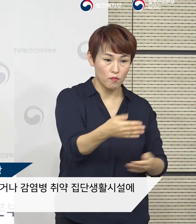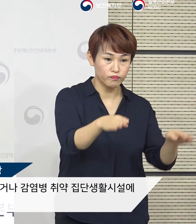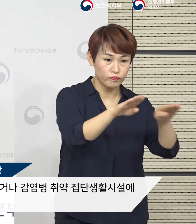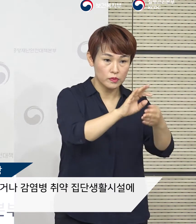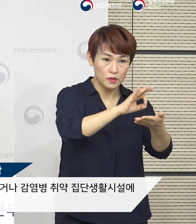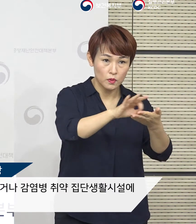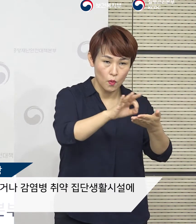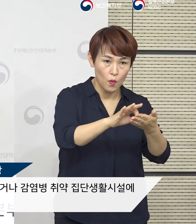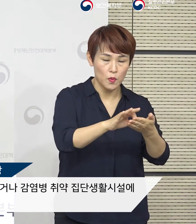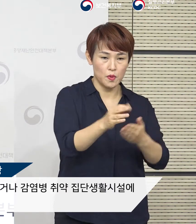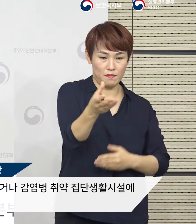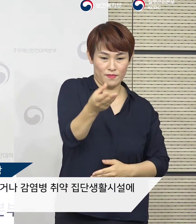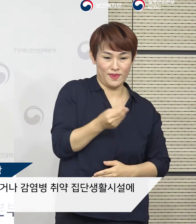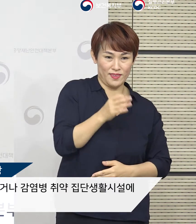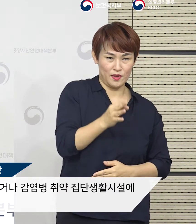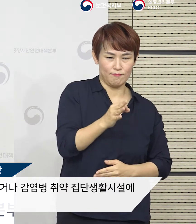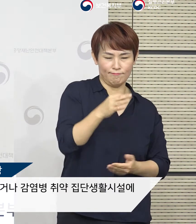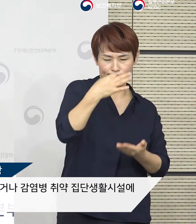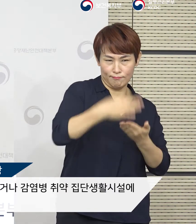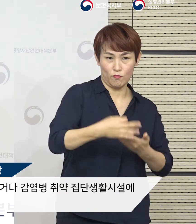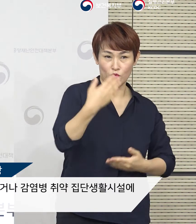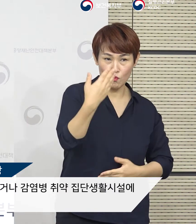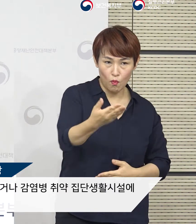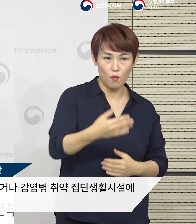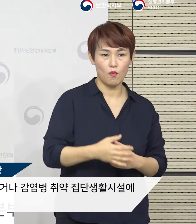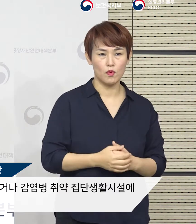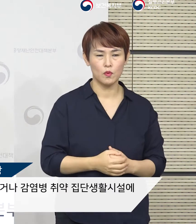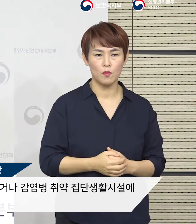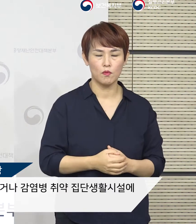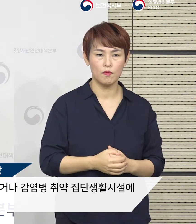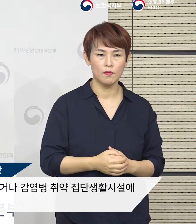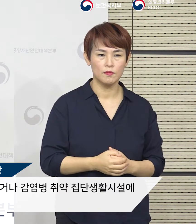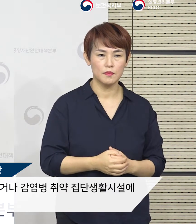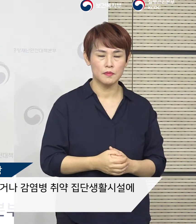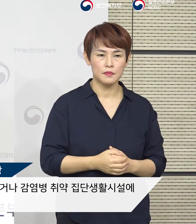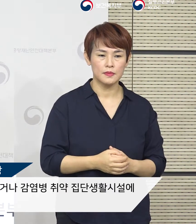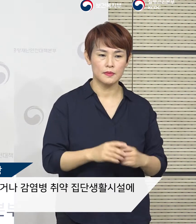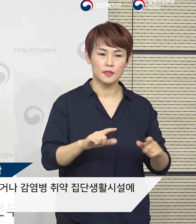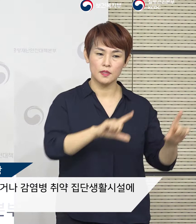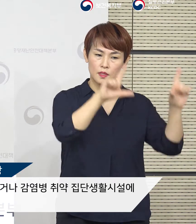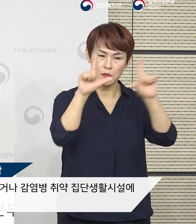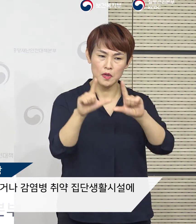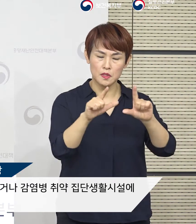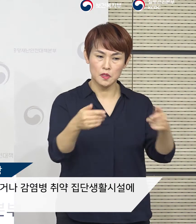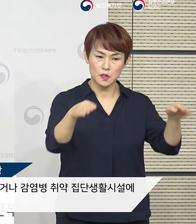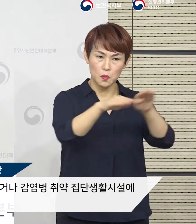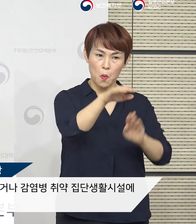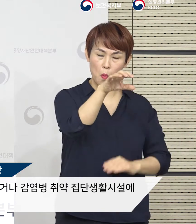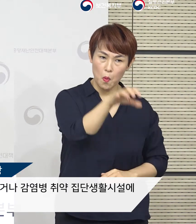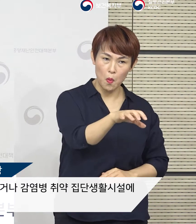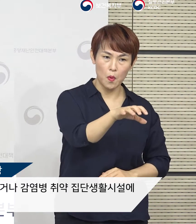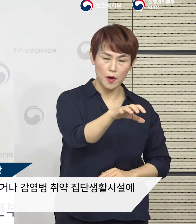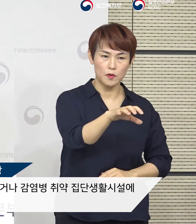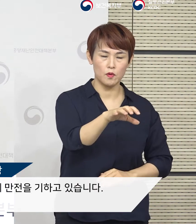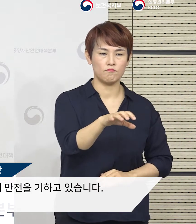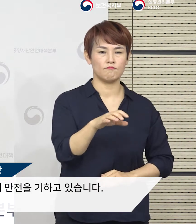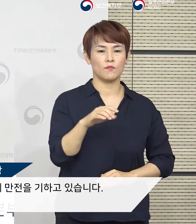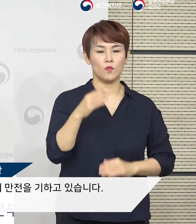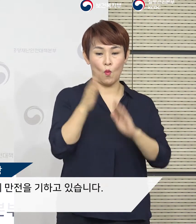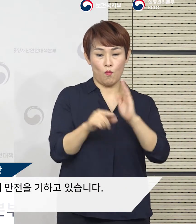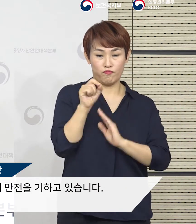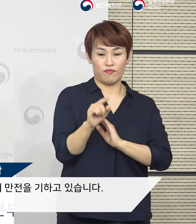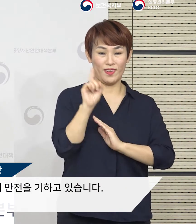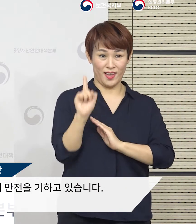대폭 인하하거나 감염병, 취약 집단 시설, 생활시설에 1:1 간부, 공무원 전담제를 운영하는 등